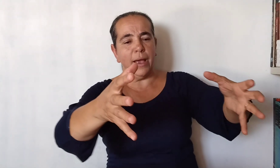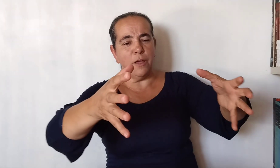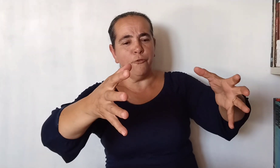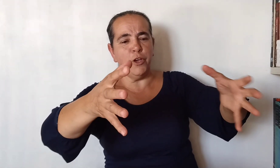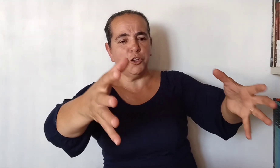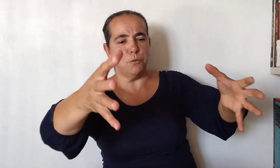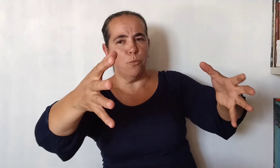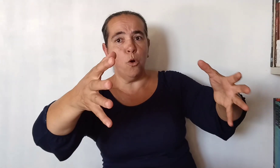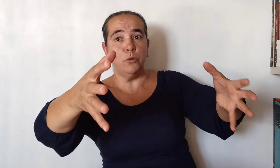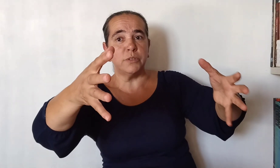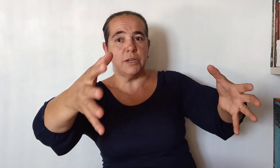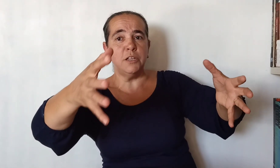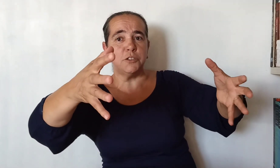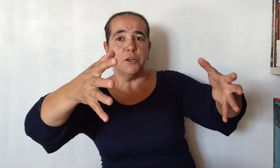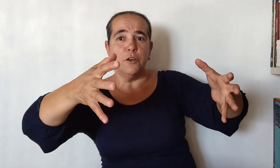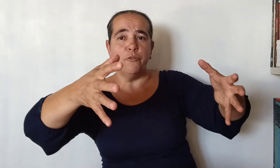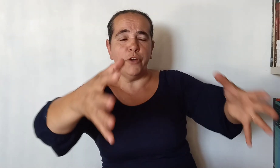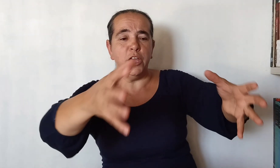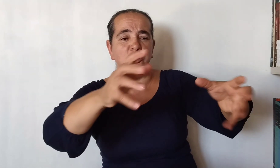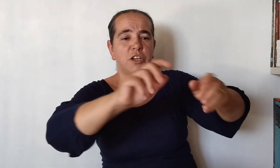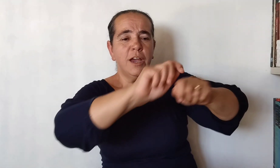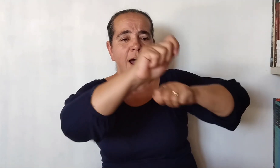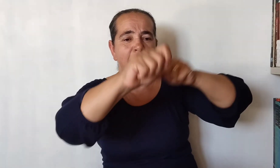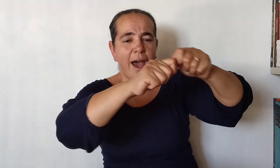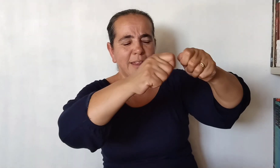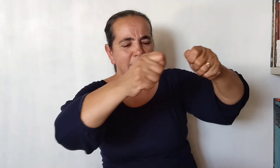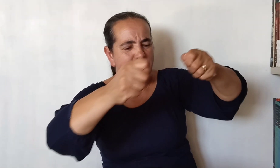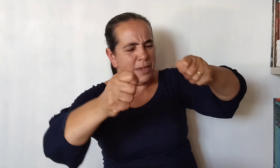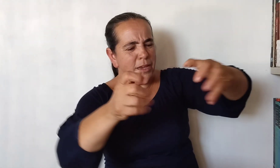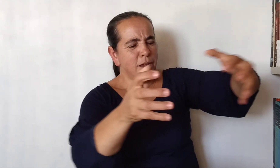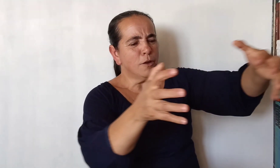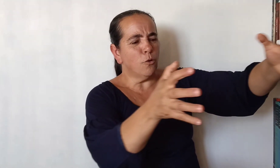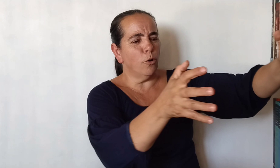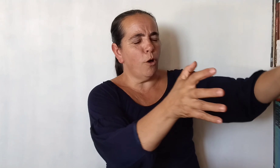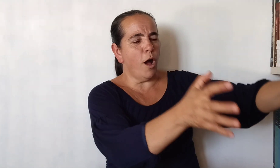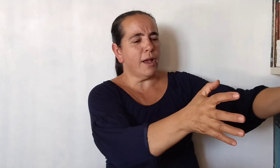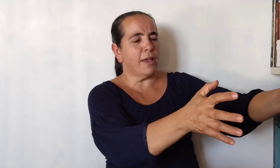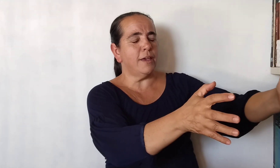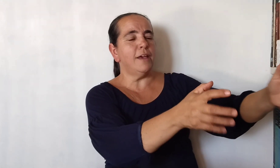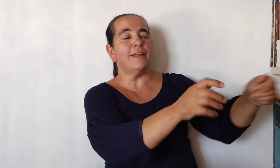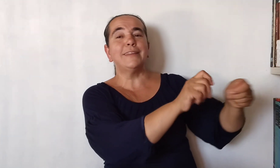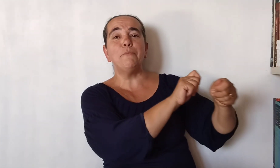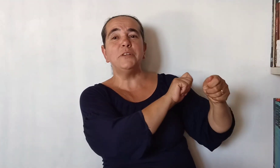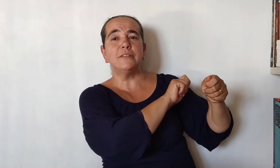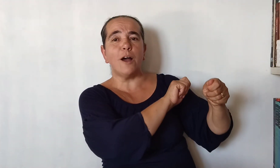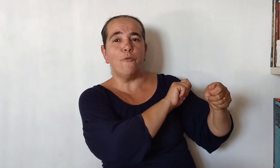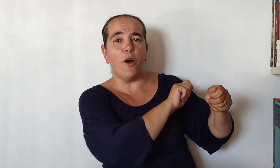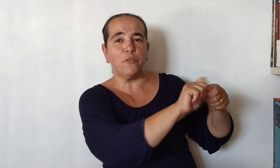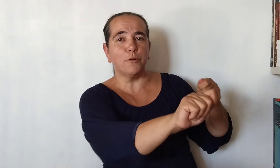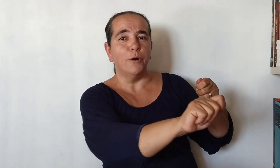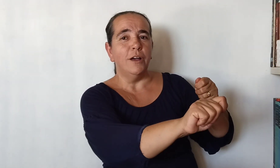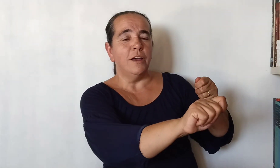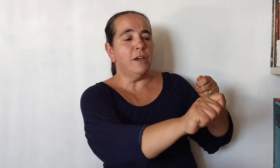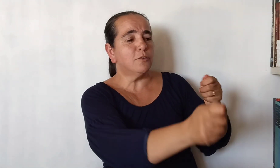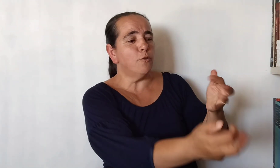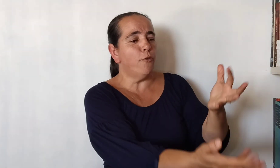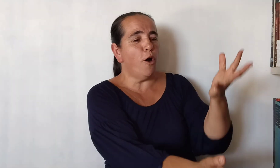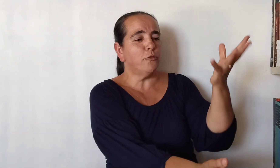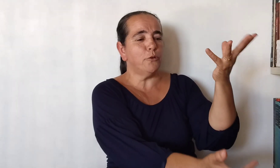pega em feixe, molhos grandes, feixe, ata aí, coloca aqui, dá tempo de riscar o fósforo? Risca o fósforo